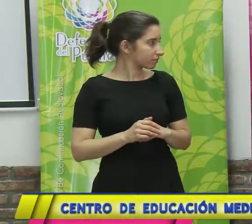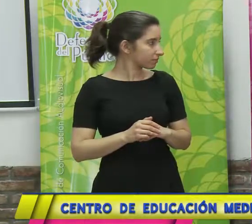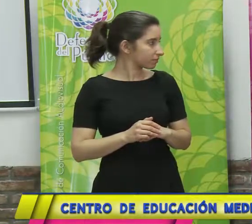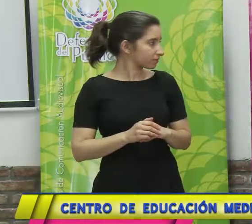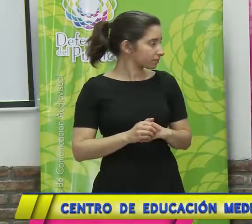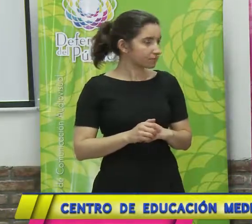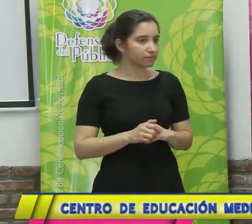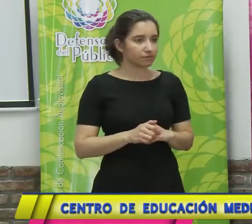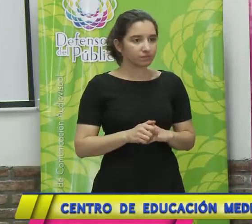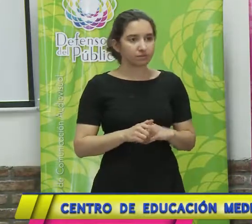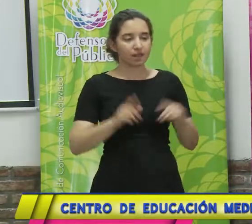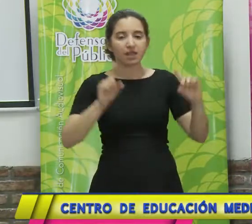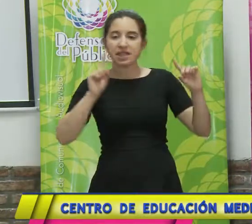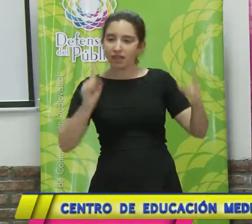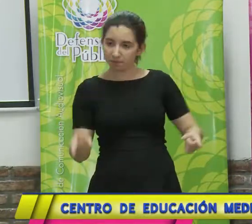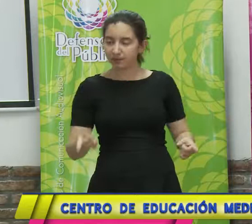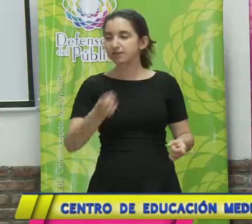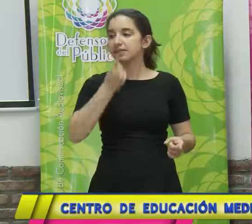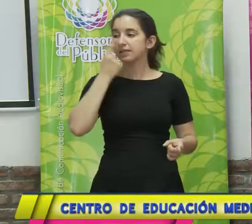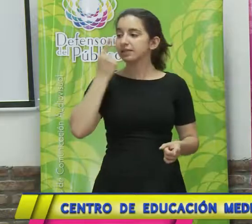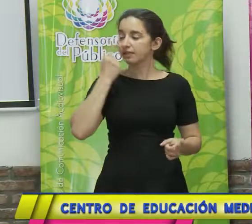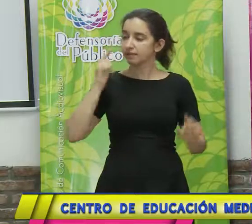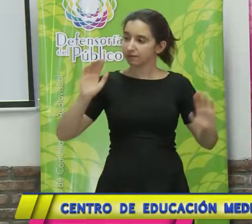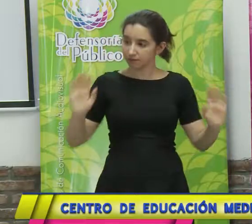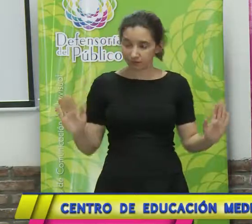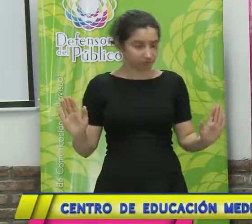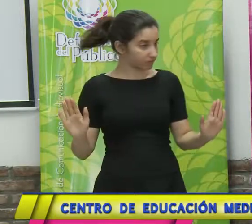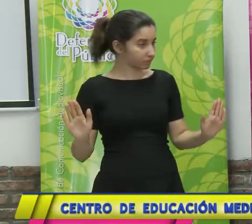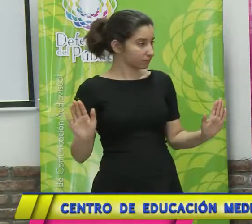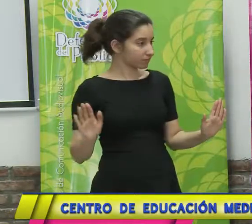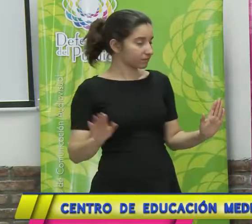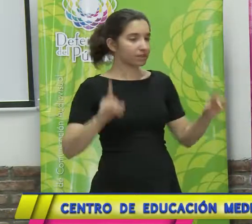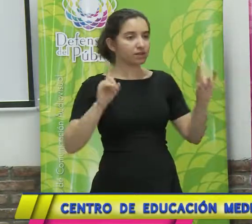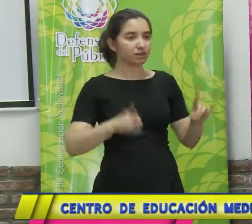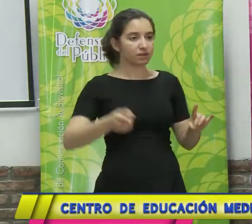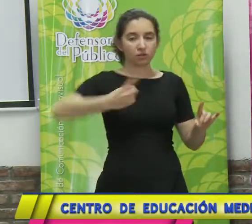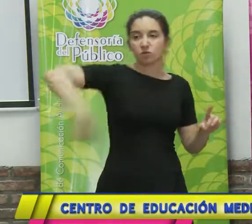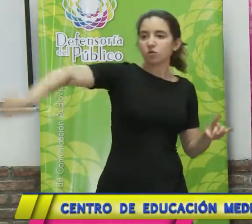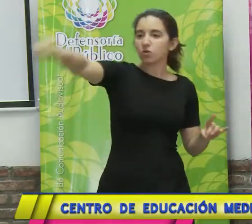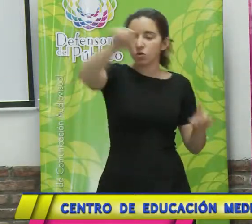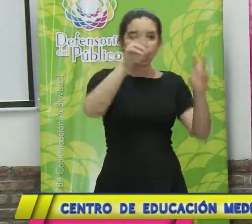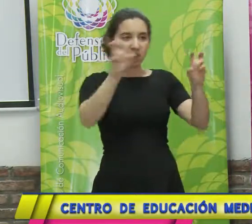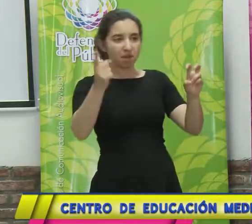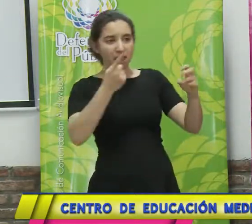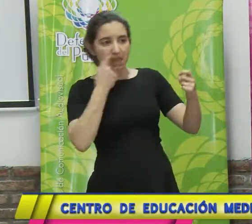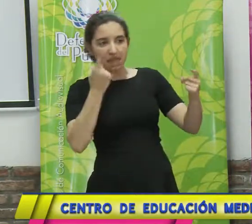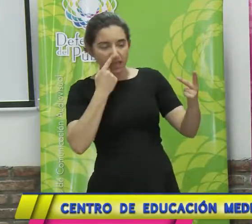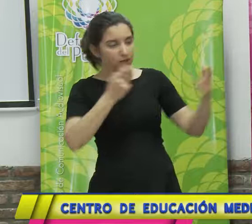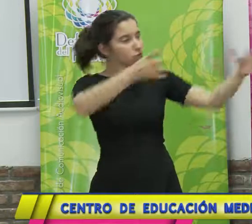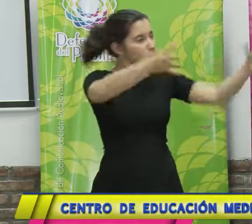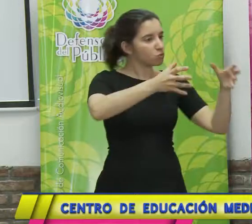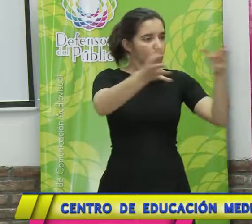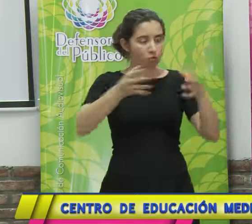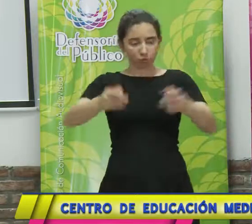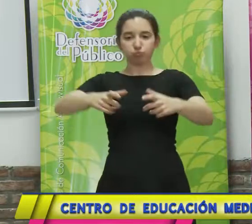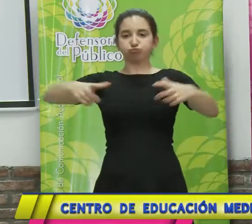también lo que Estaría bueno es que seamos varios los que nos interesemos en poder hacer algo